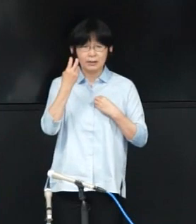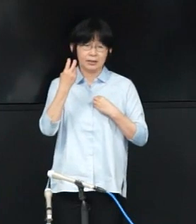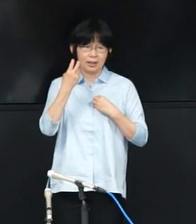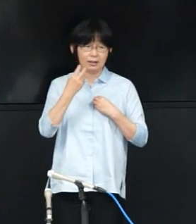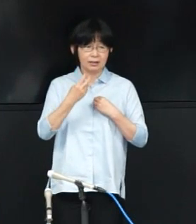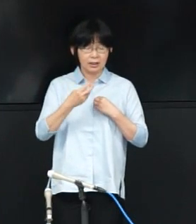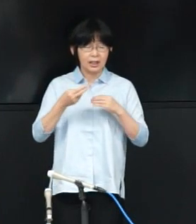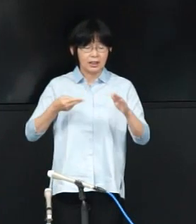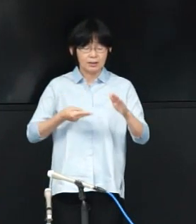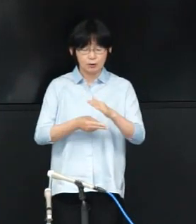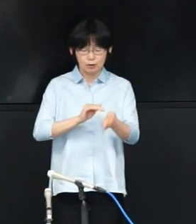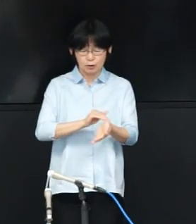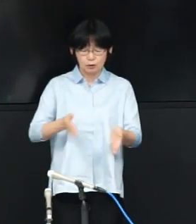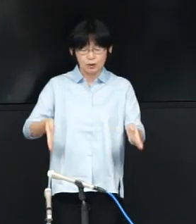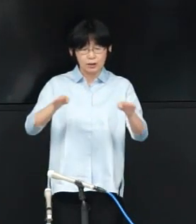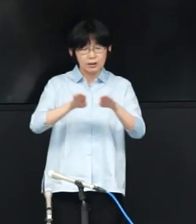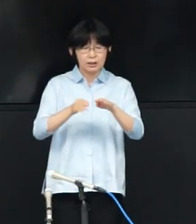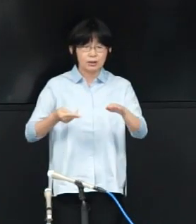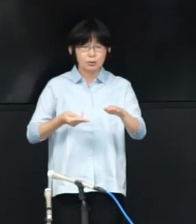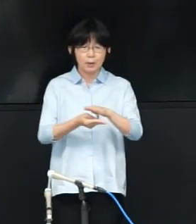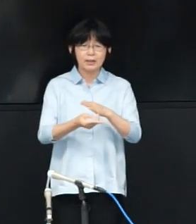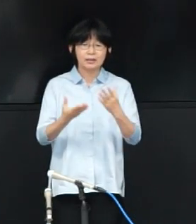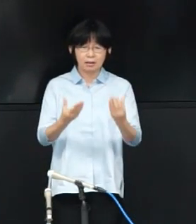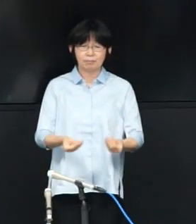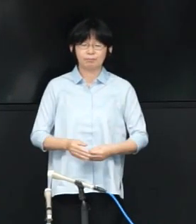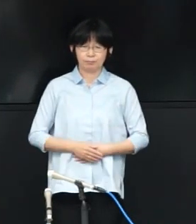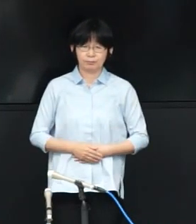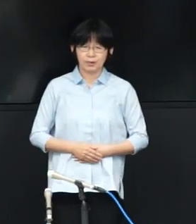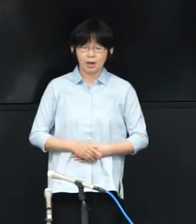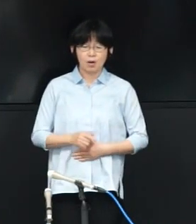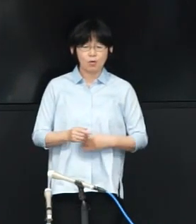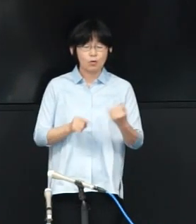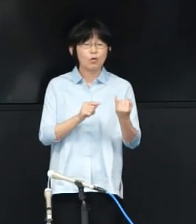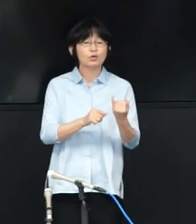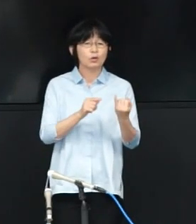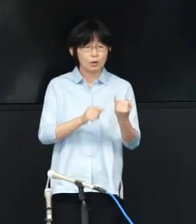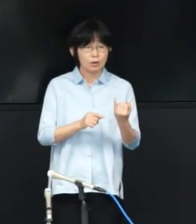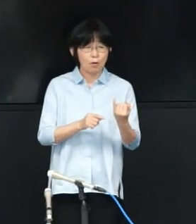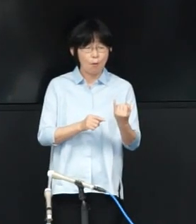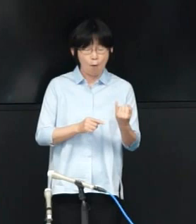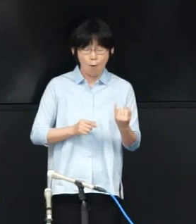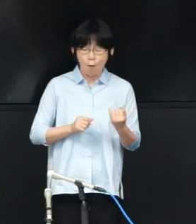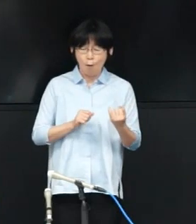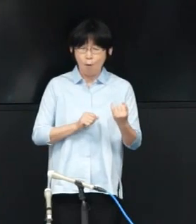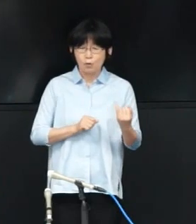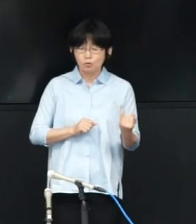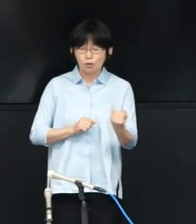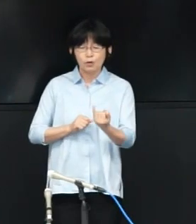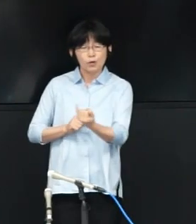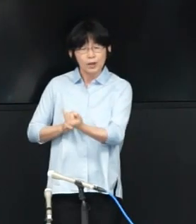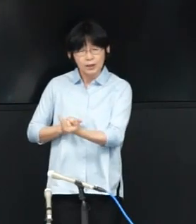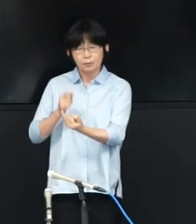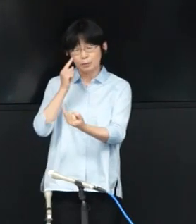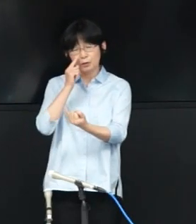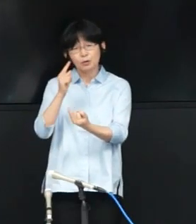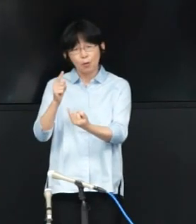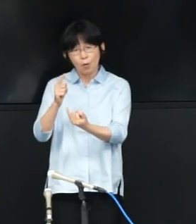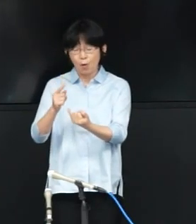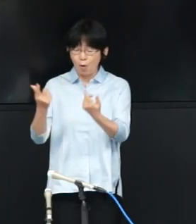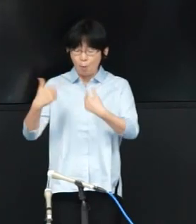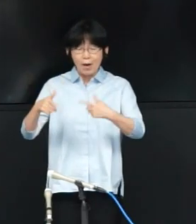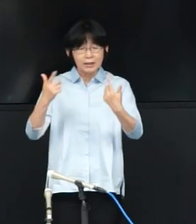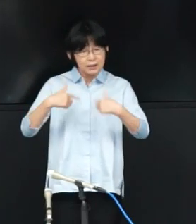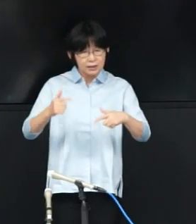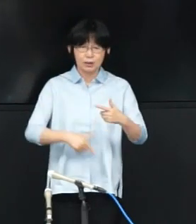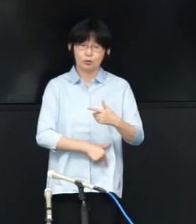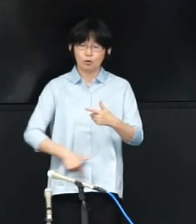ております。この方、この行動歴を見ますと、学校もそうですが、ほぼ毎日福岡市に行ってお